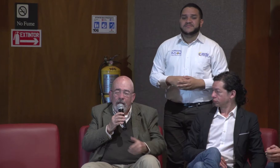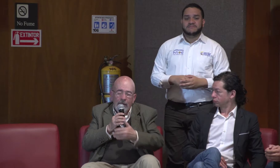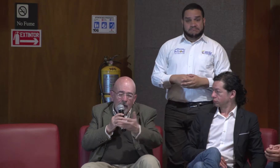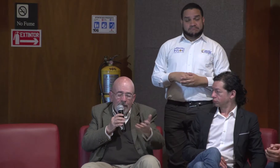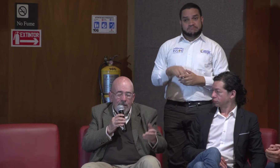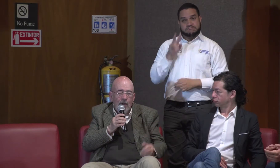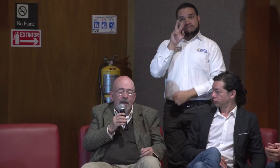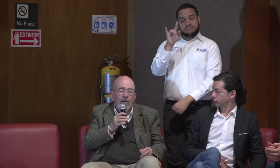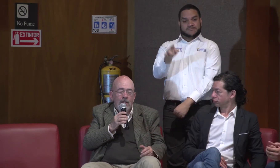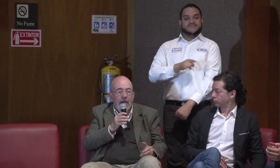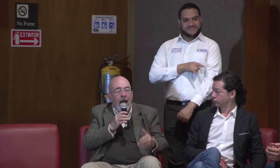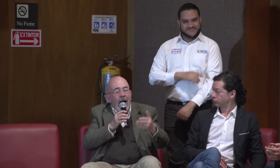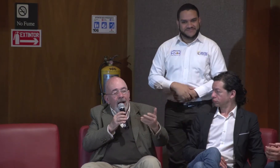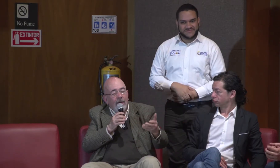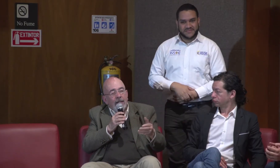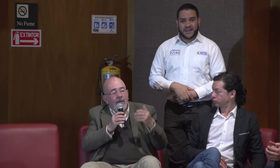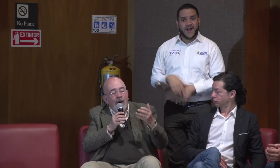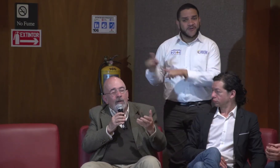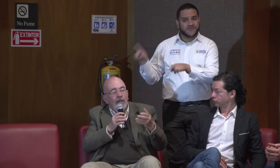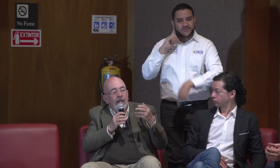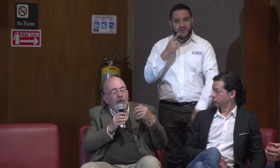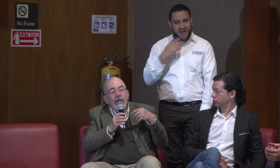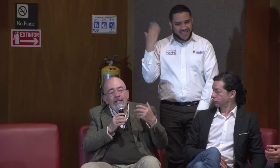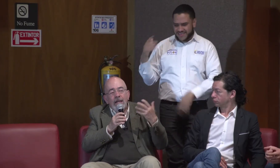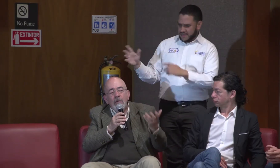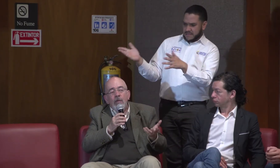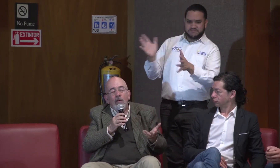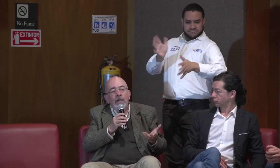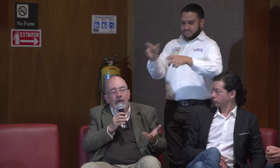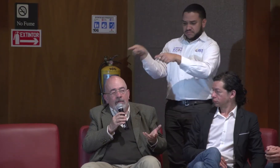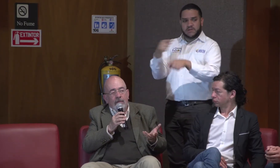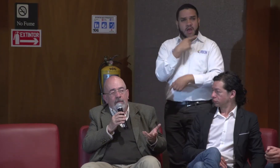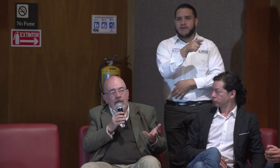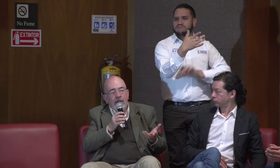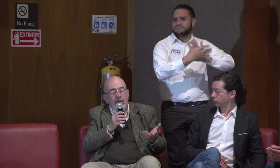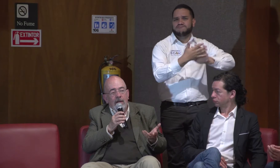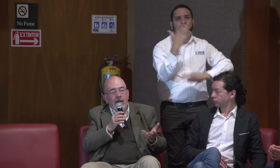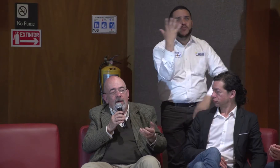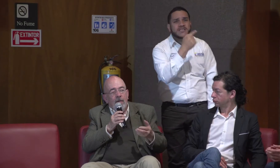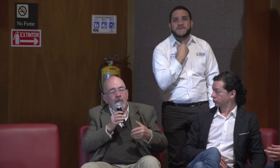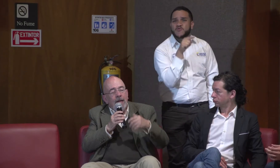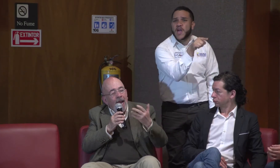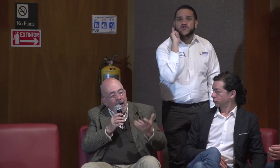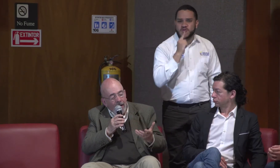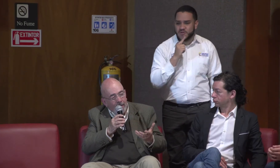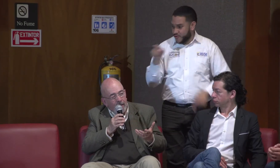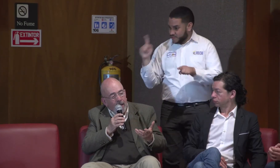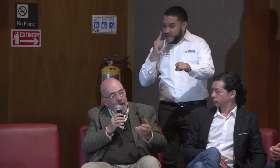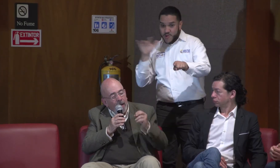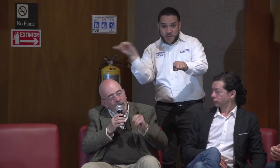eso, una conversación entre ellos decir, ah, es que fulano tiene una seña muy bonita, ¿sí? Muy